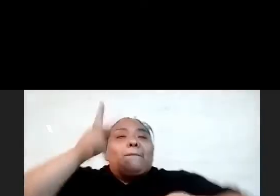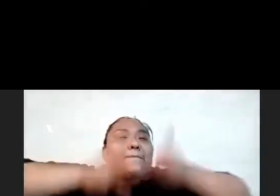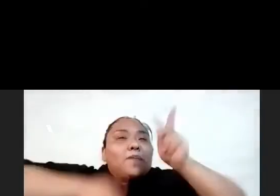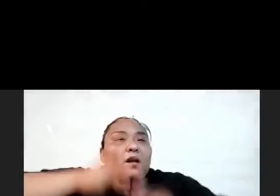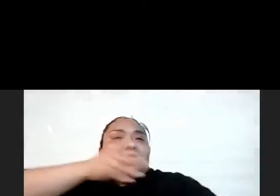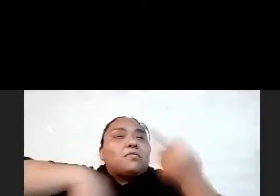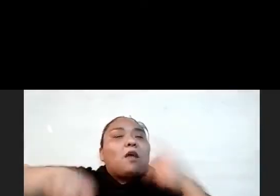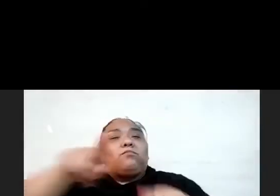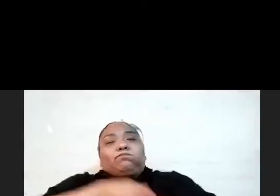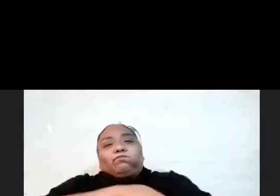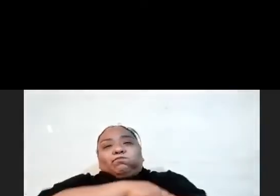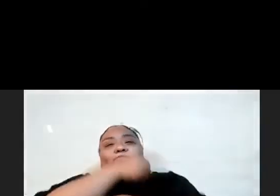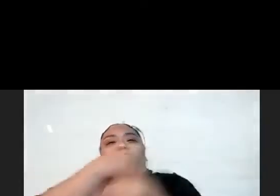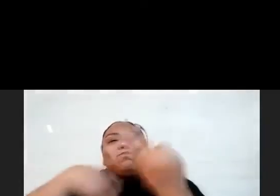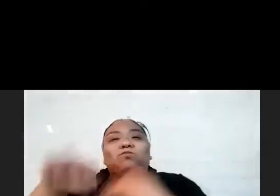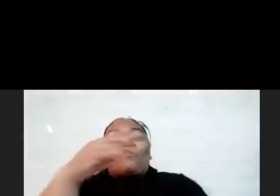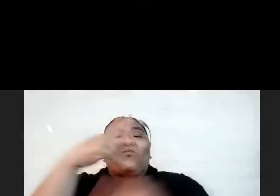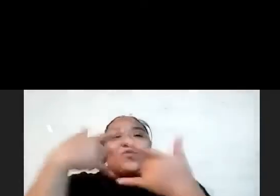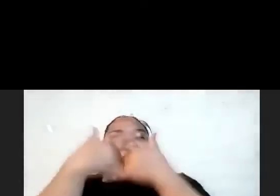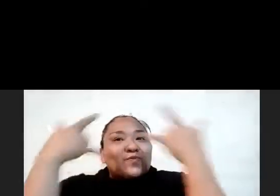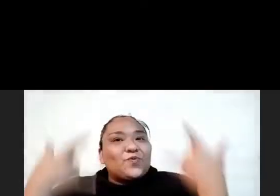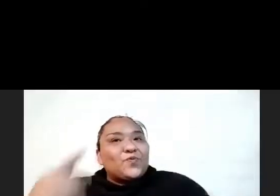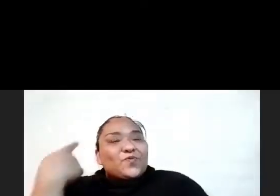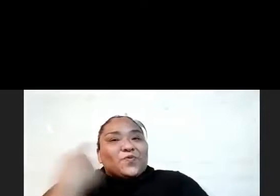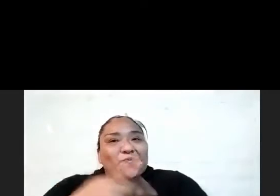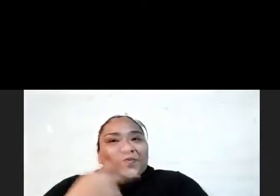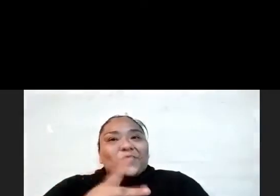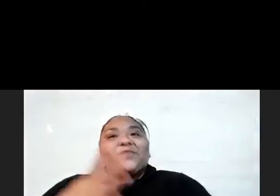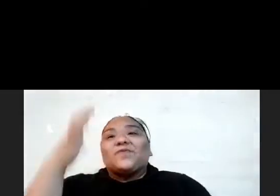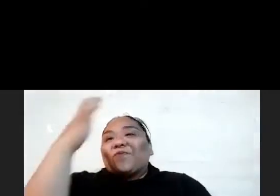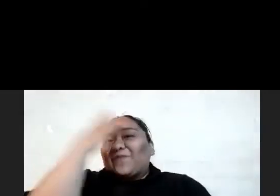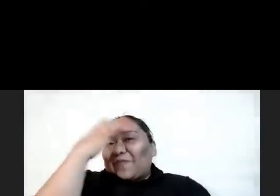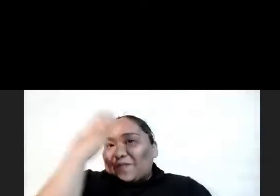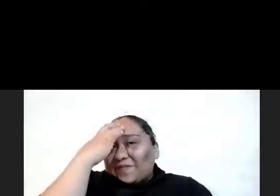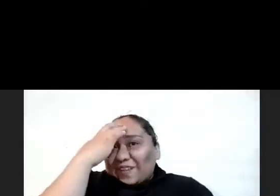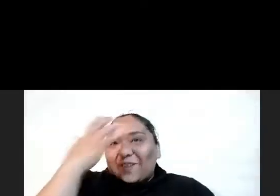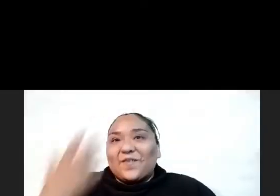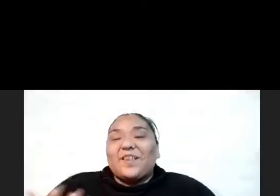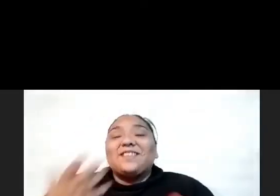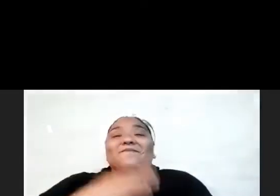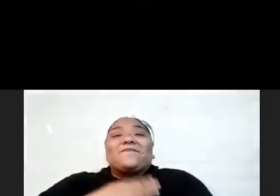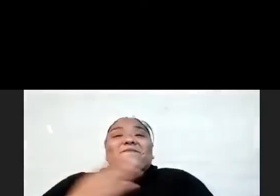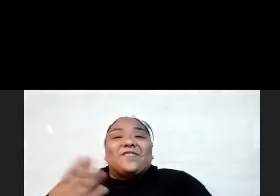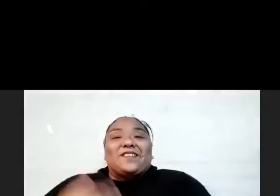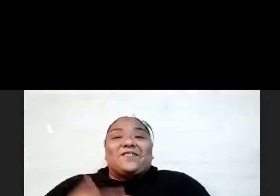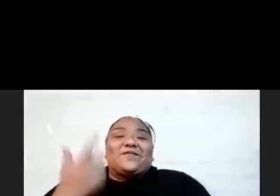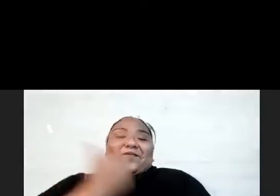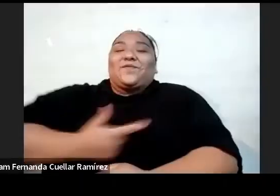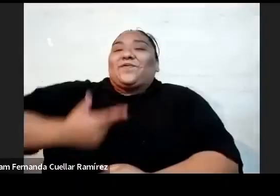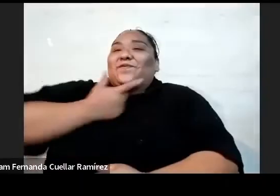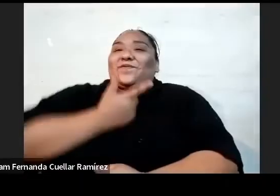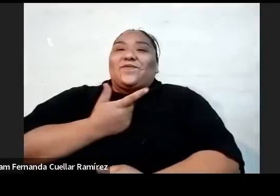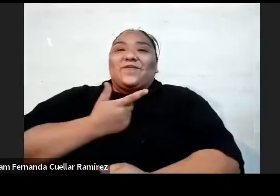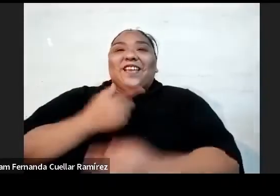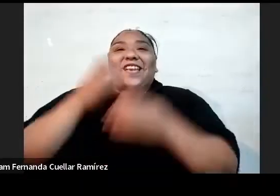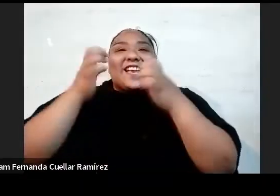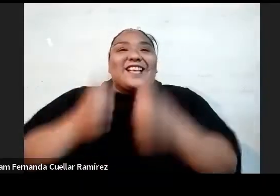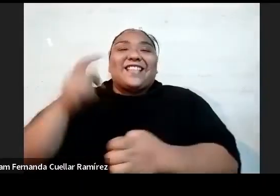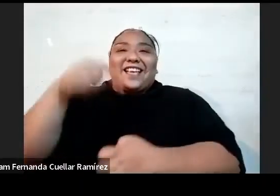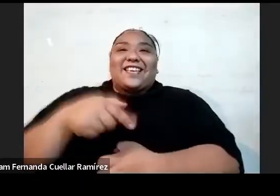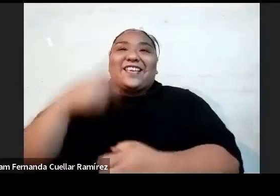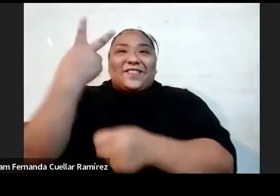dedica, le vamos a conocer y pues nos da muchísimo gusto que esté por acá, es nuestra